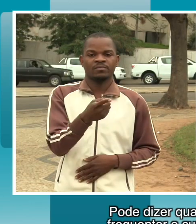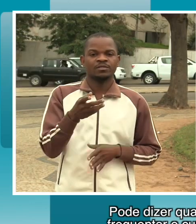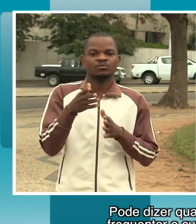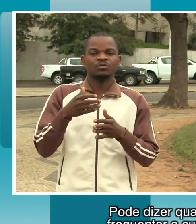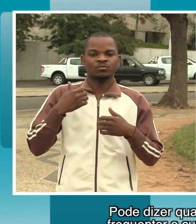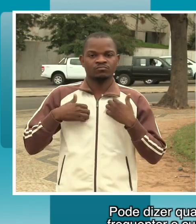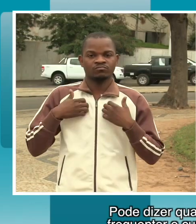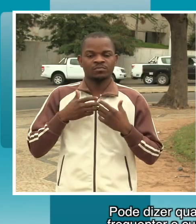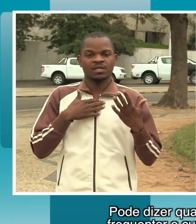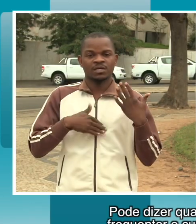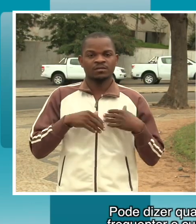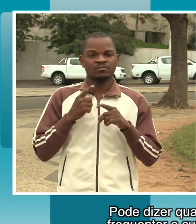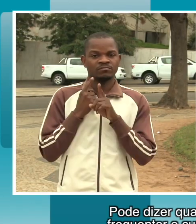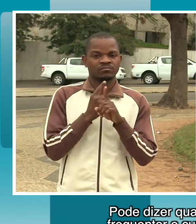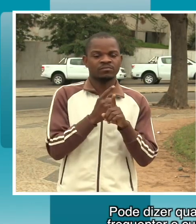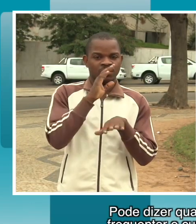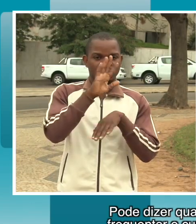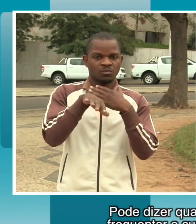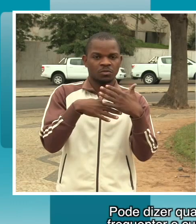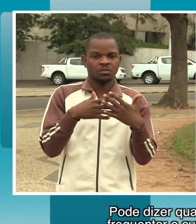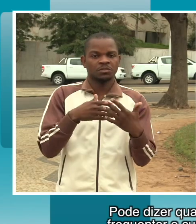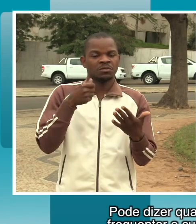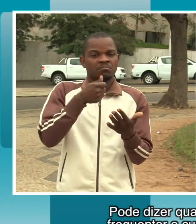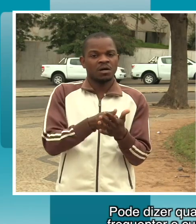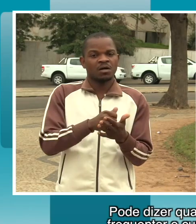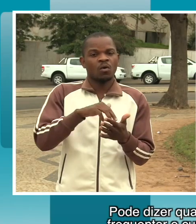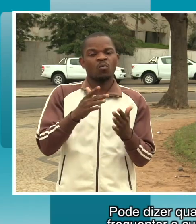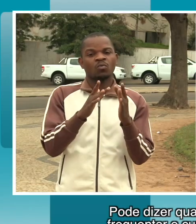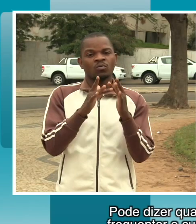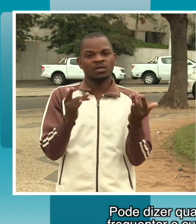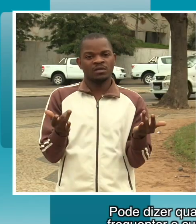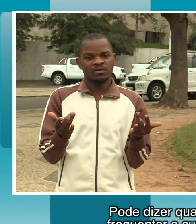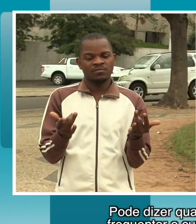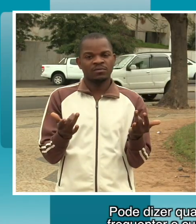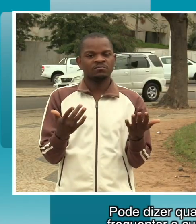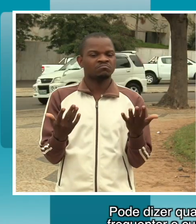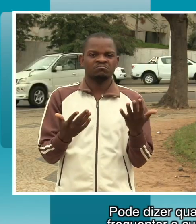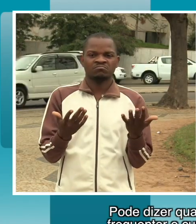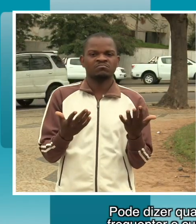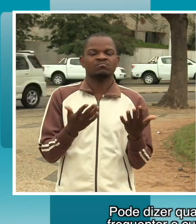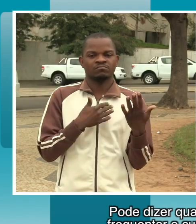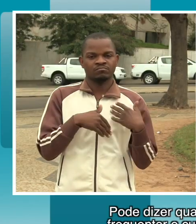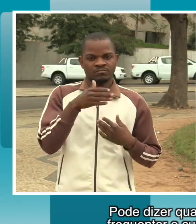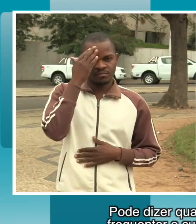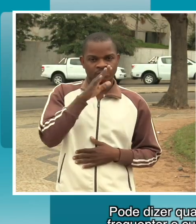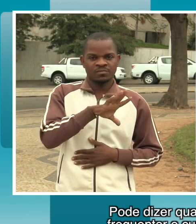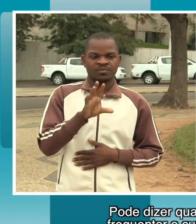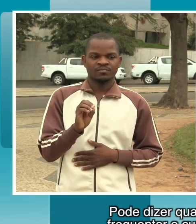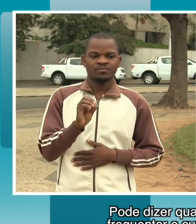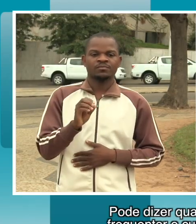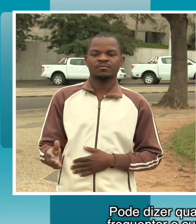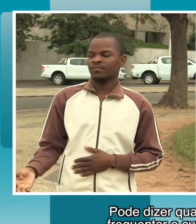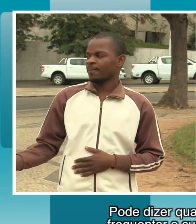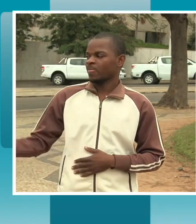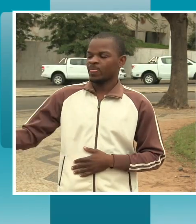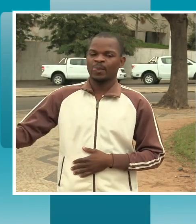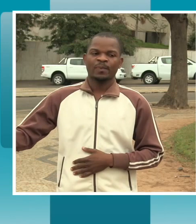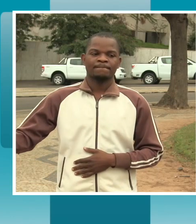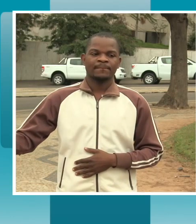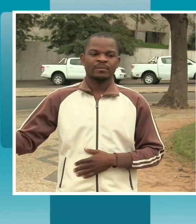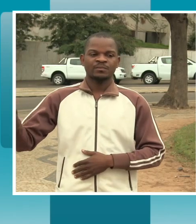para aquelas pessoas que estão interessadas em aprender língua de sinais, se há um pagamento, se o curso é gratuito.